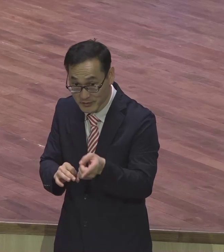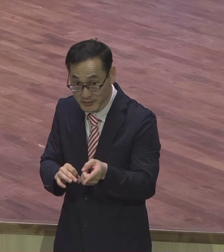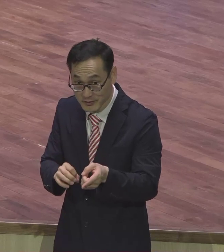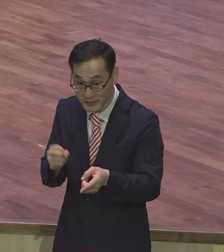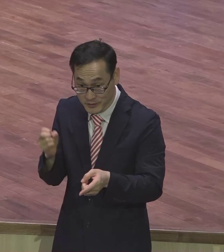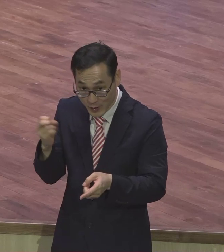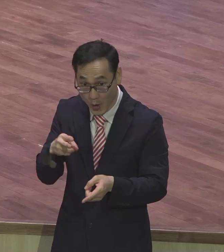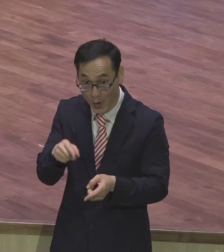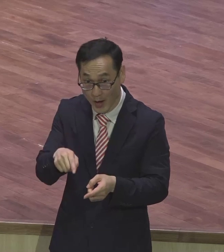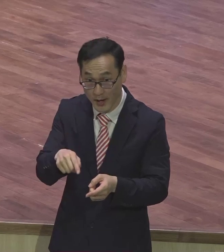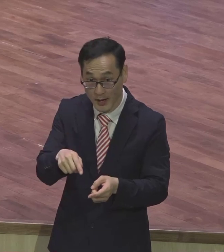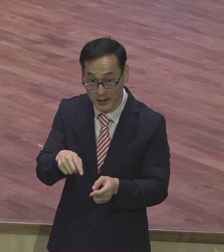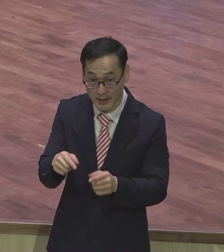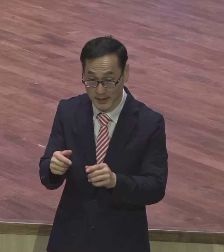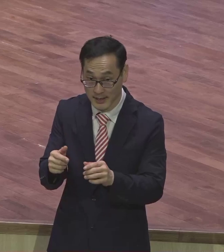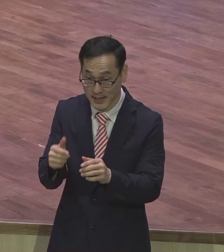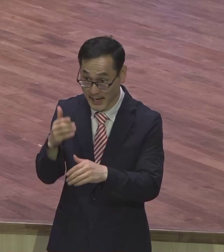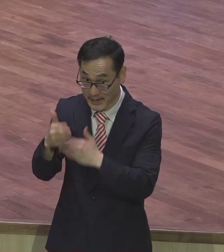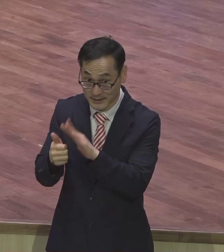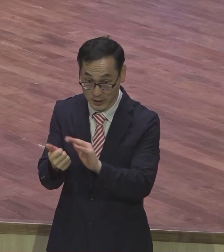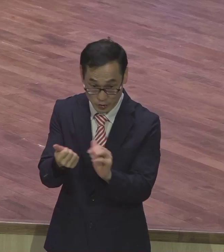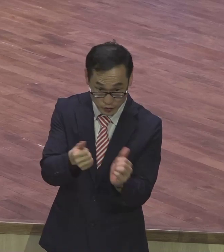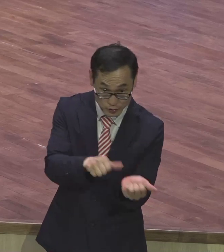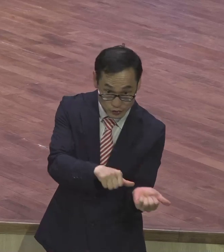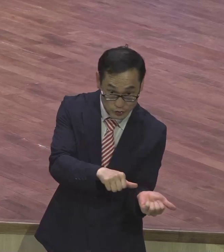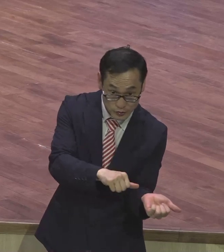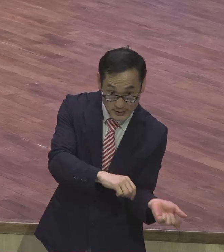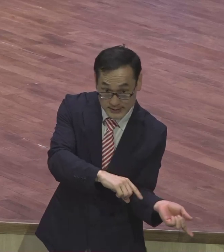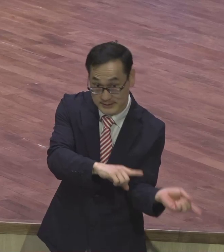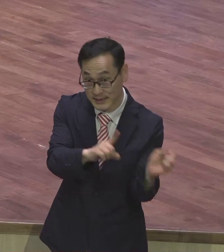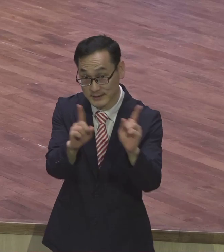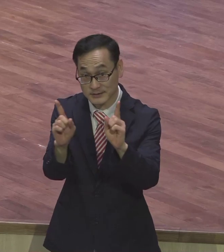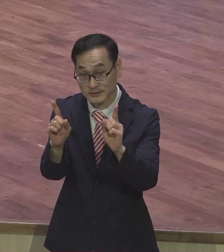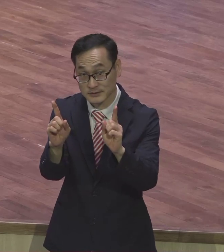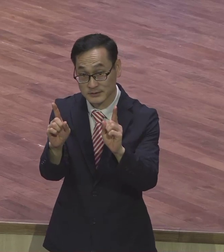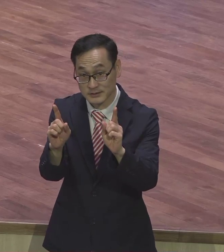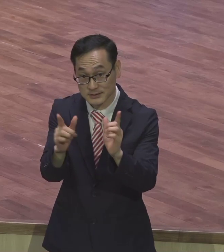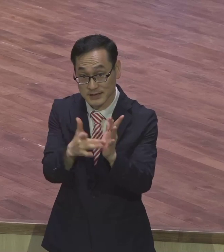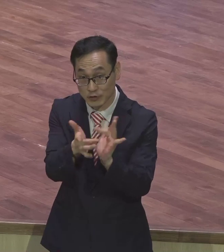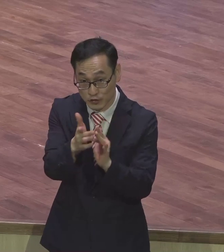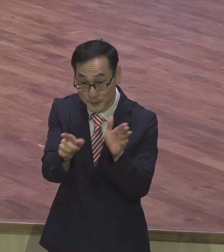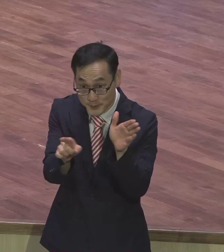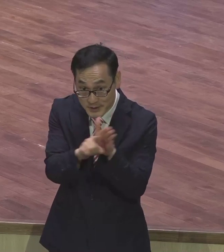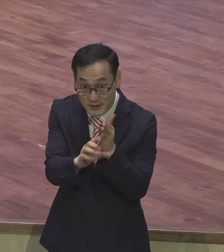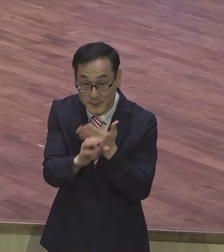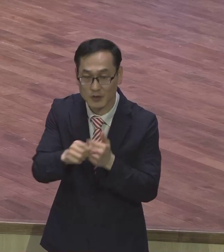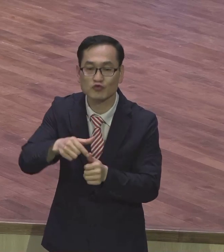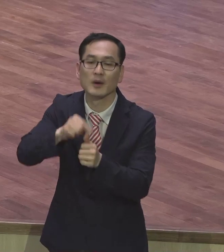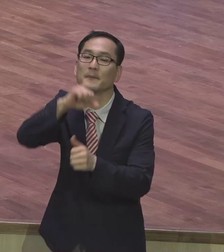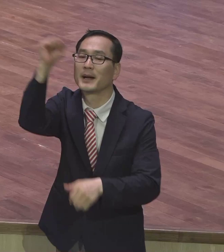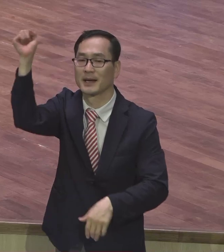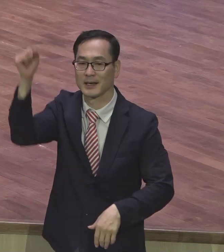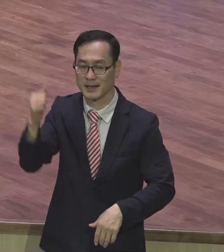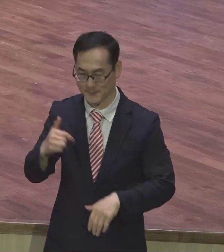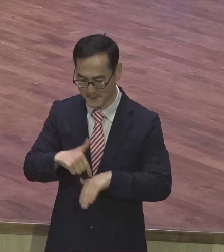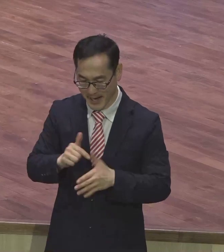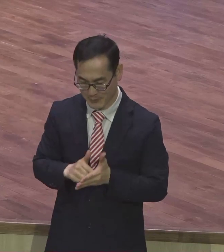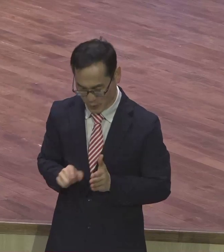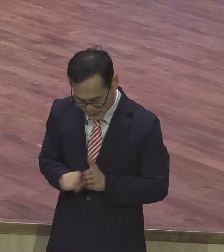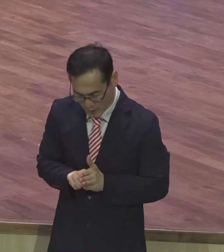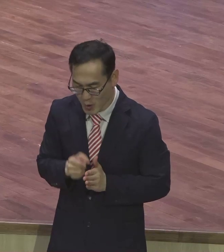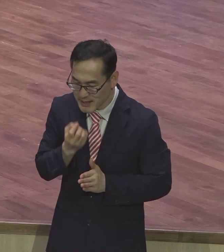가운데서 살리신 것을 내 마음이 믿으면 구원을 받으리라 사람이 마음으로 믿어 의해되고 입으로 신하여